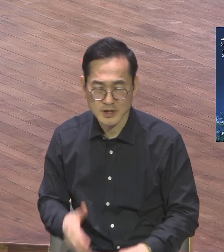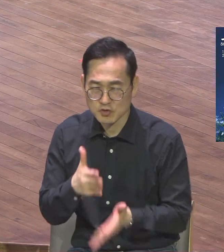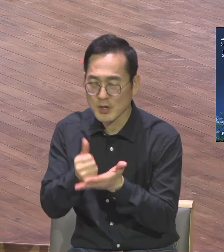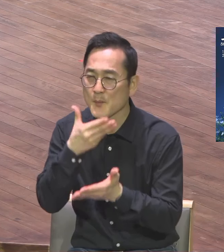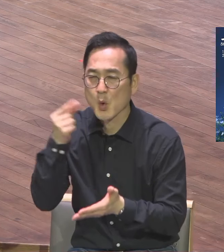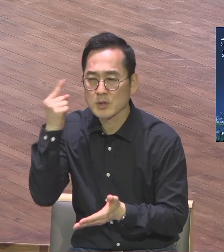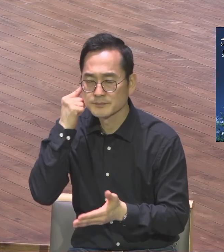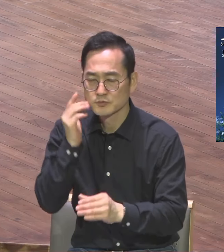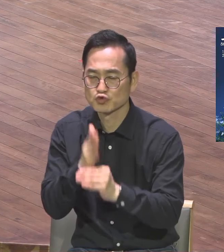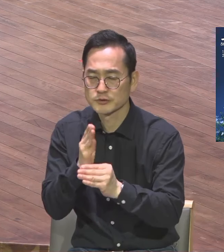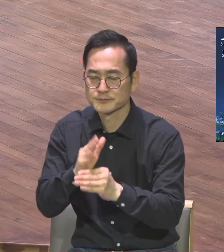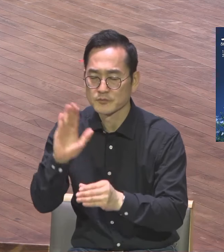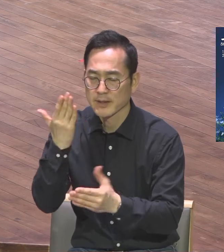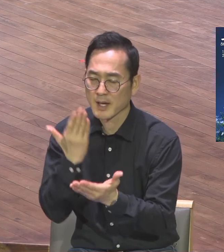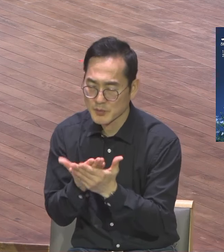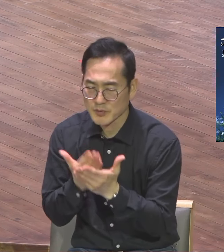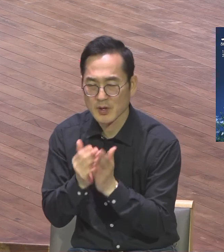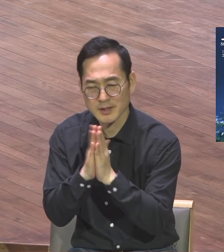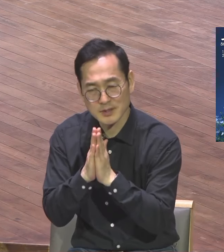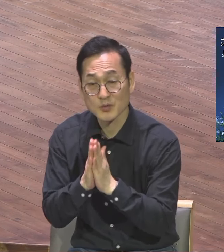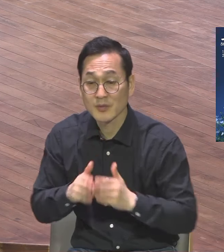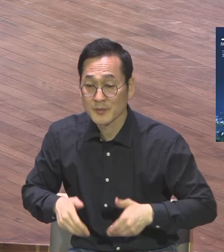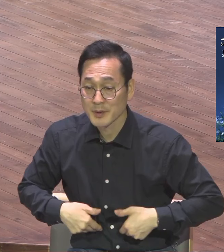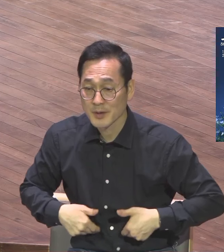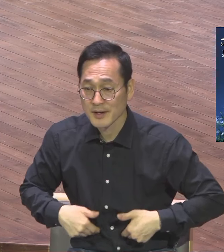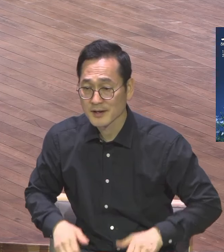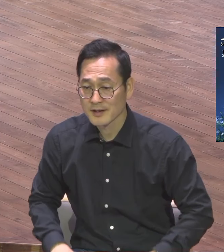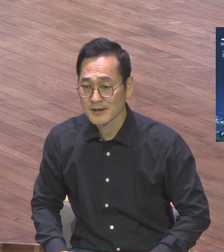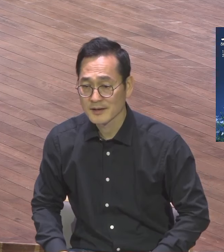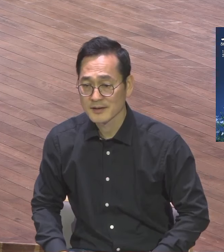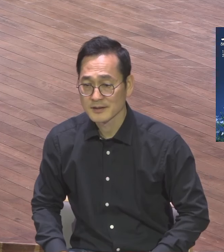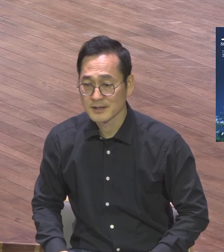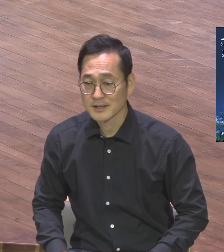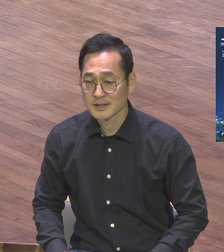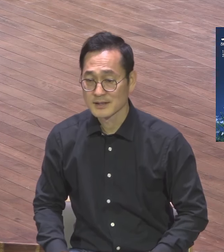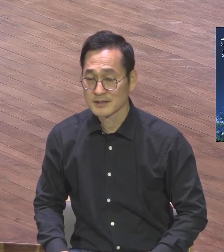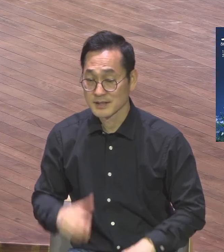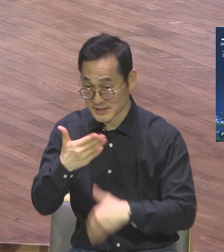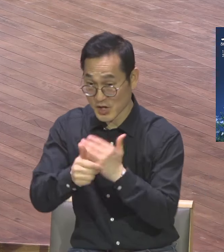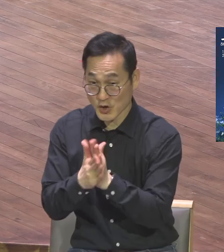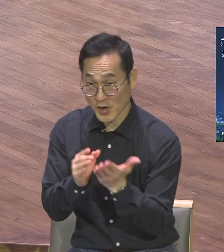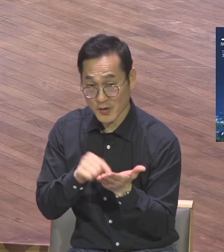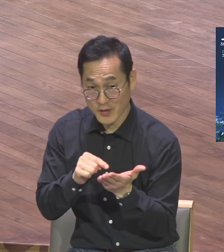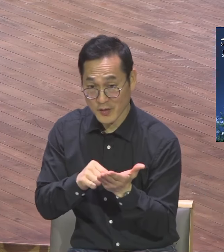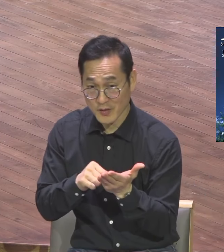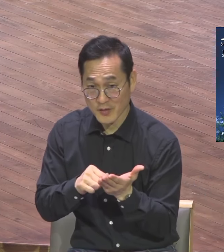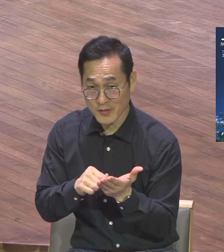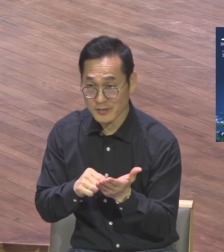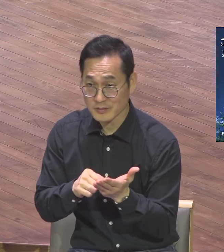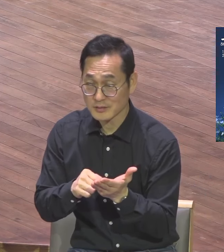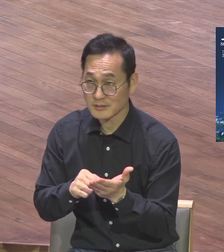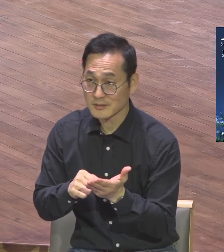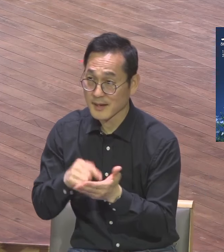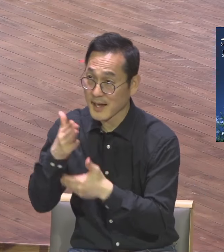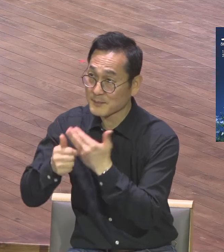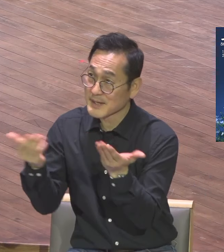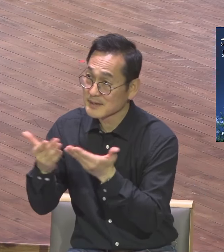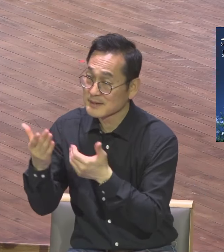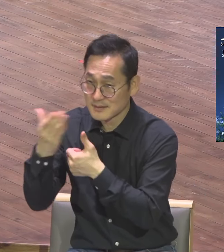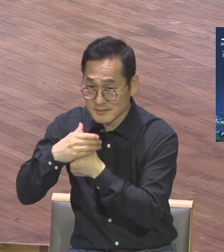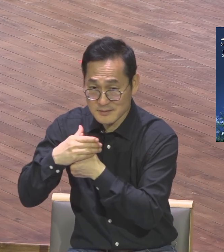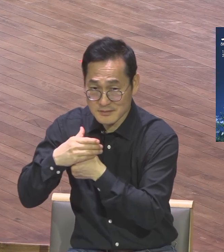세계복음화에 승인 받았잖아요. 그래서 2000년 동안 이름이 나와 있잖아요. 얼마나 영광스럽습니까? 2000년